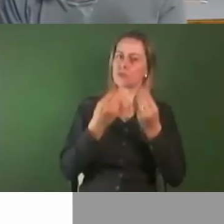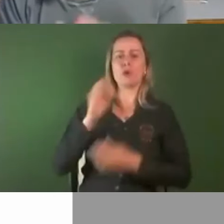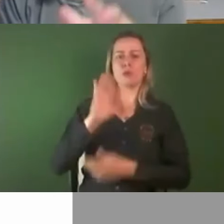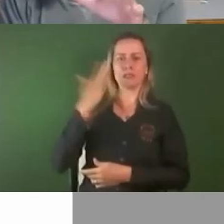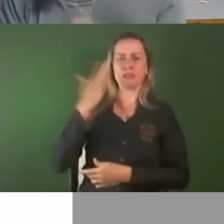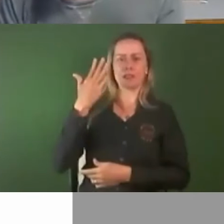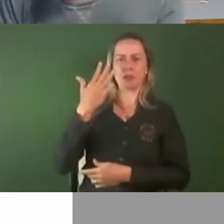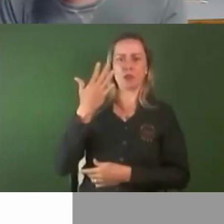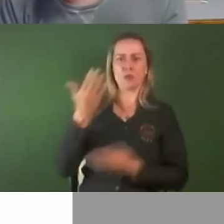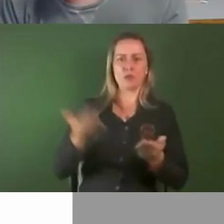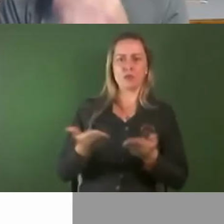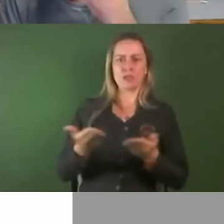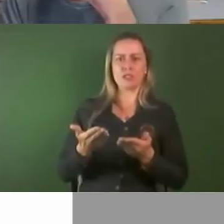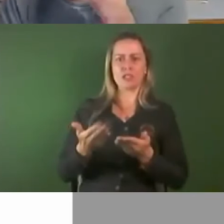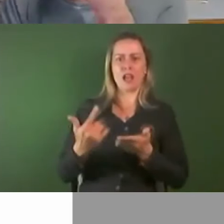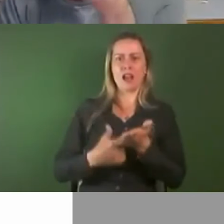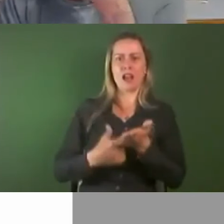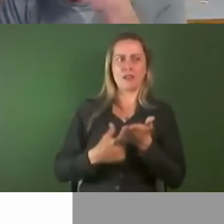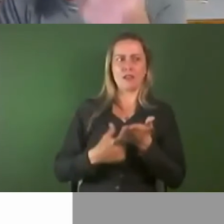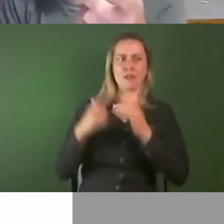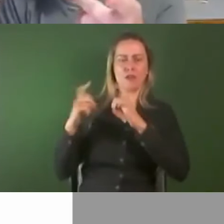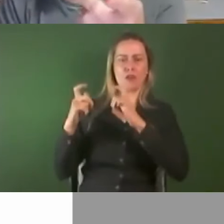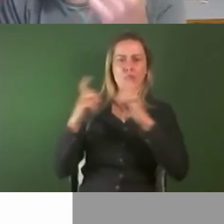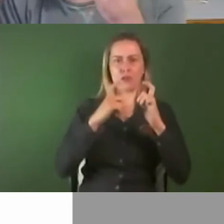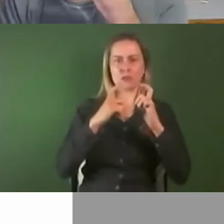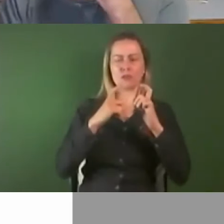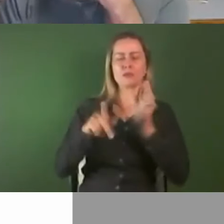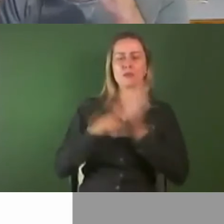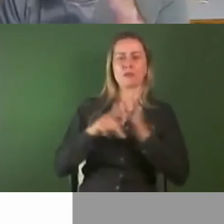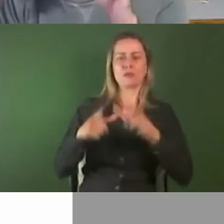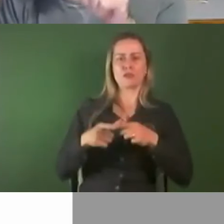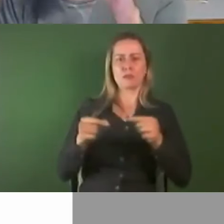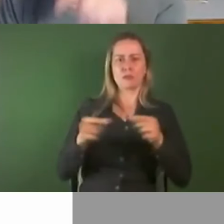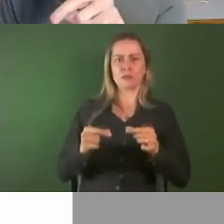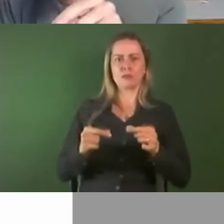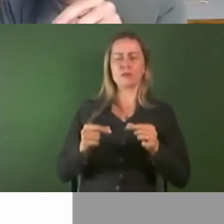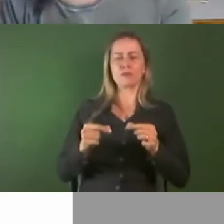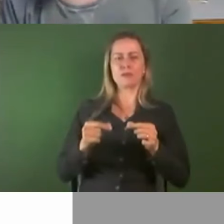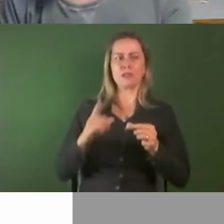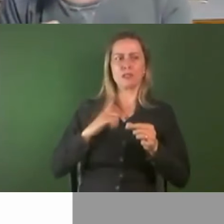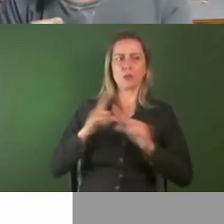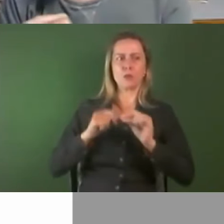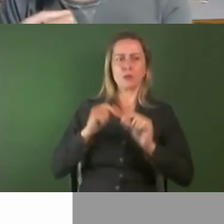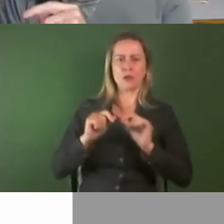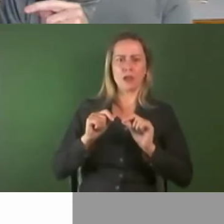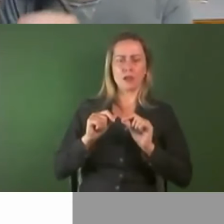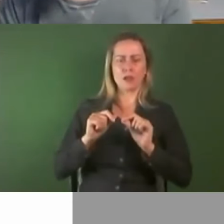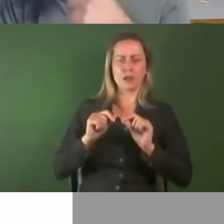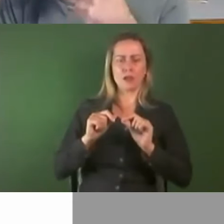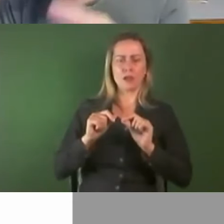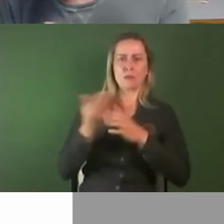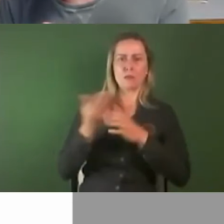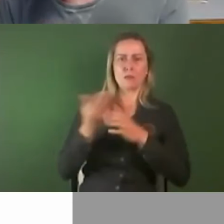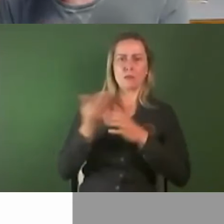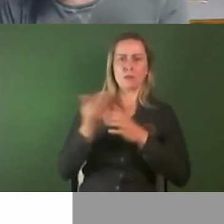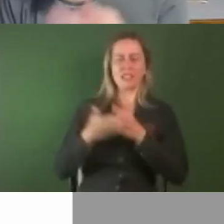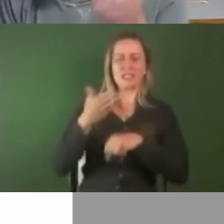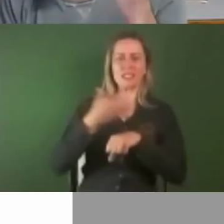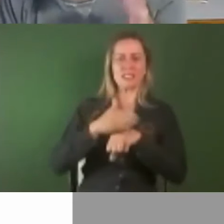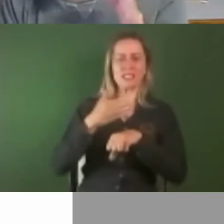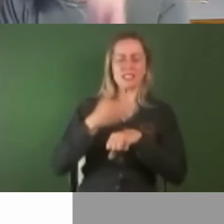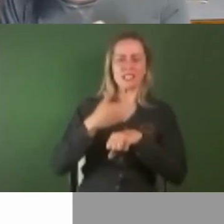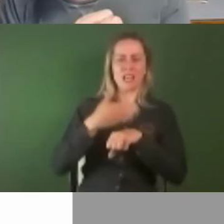vemos hoje como livros de fotografia no Japão, desses caras, eles são frutos, na realidade, de